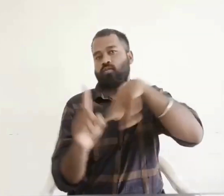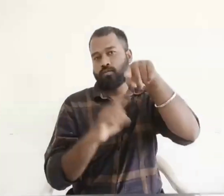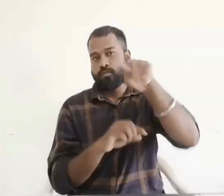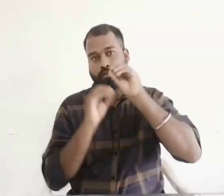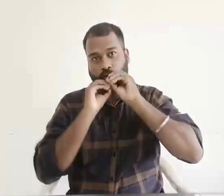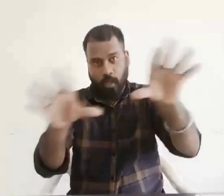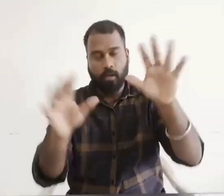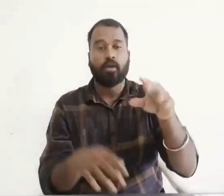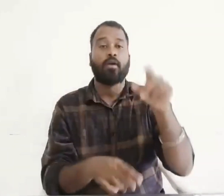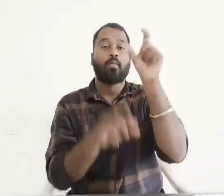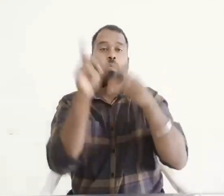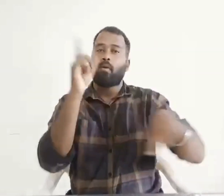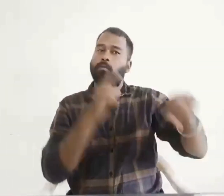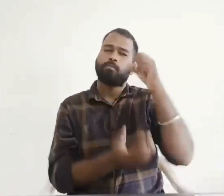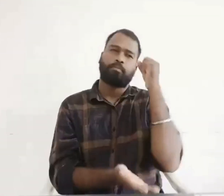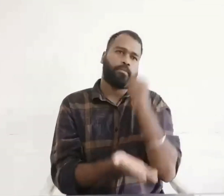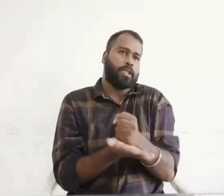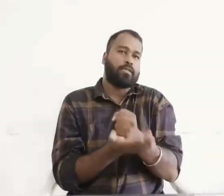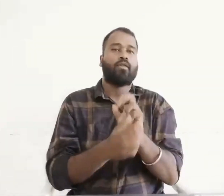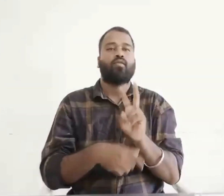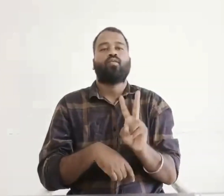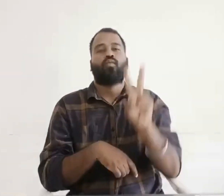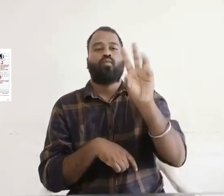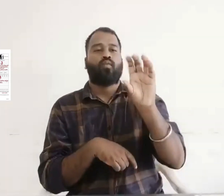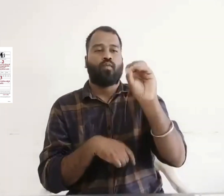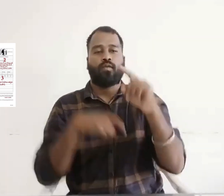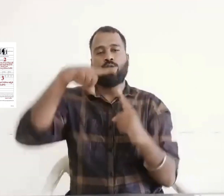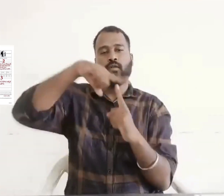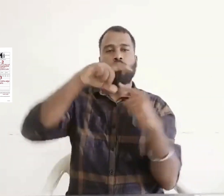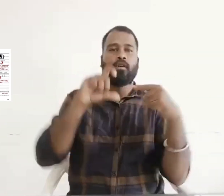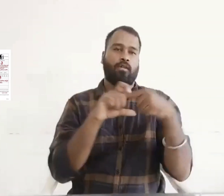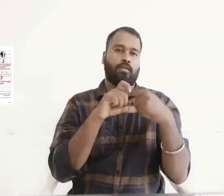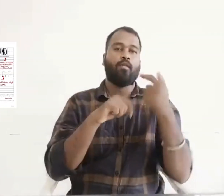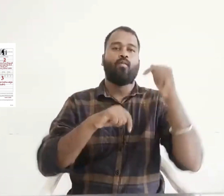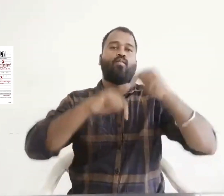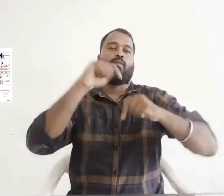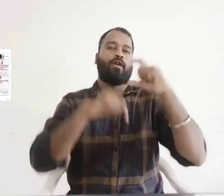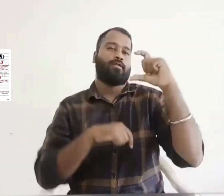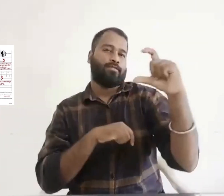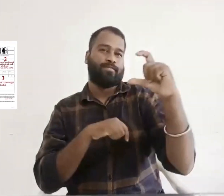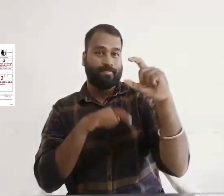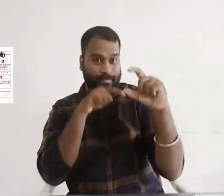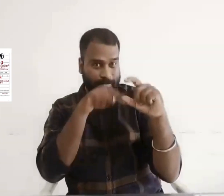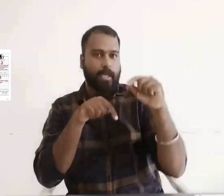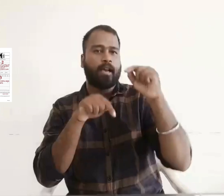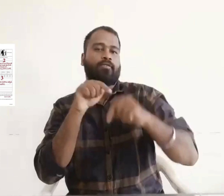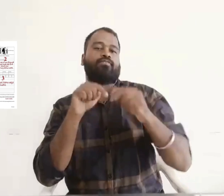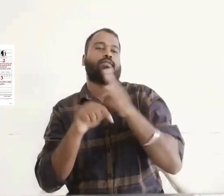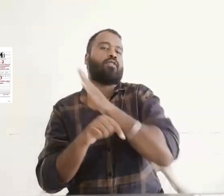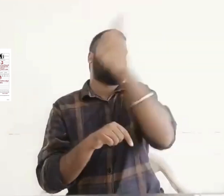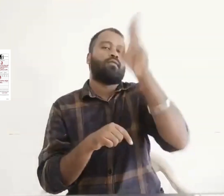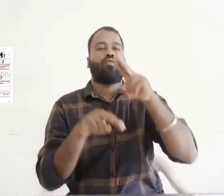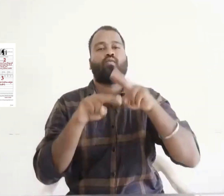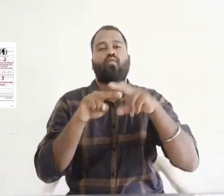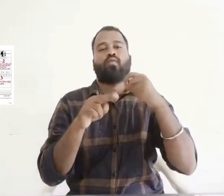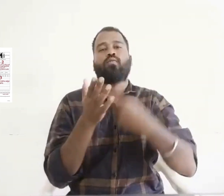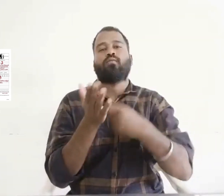ఓటర్ జాబితాలో ఉన్న ప్రతి అర్హత గల ఓటరు ఎన్యూమరేషన్ ఫామ్ని తప్పనిసరిగా పూర్తి చేసి సమర్పించాలి. ఎన్యూమరేషన్